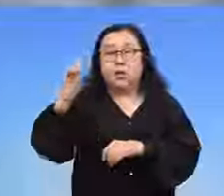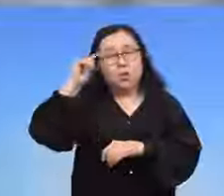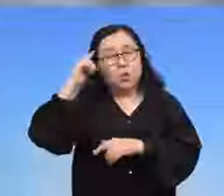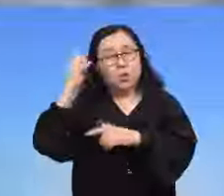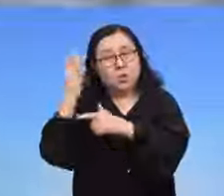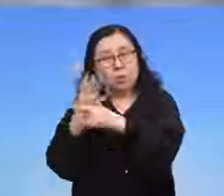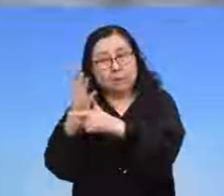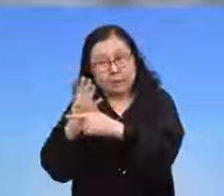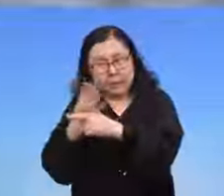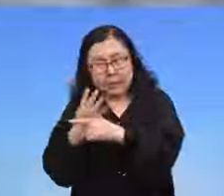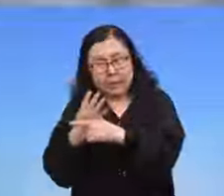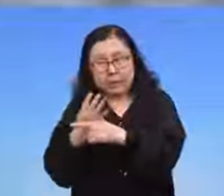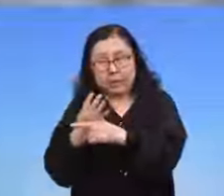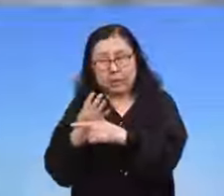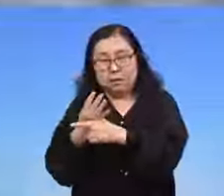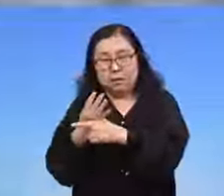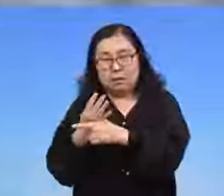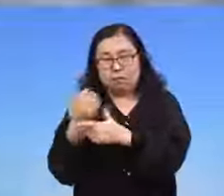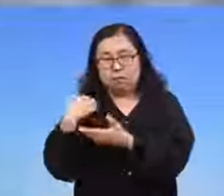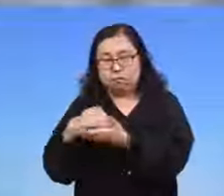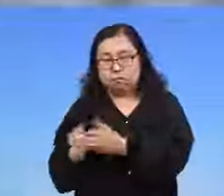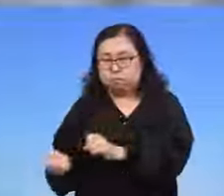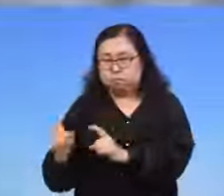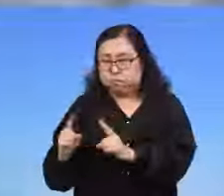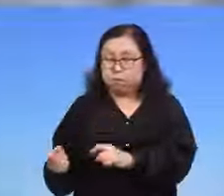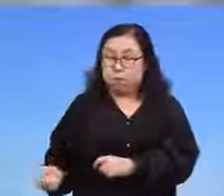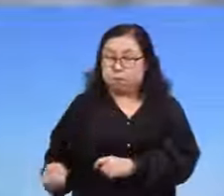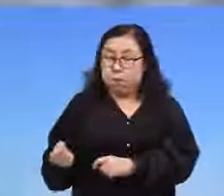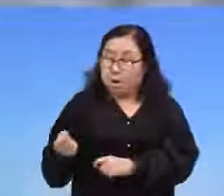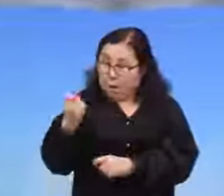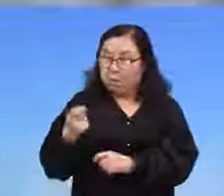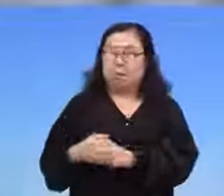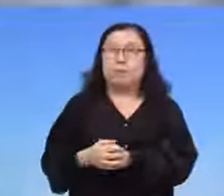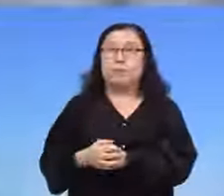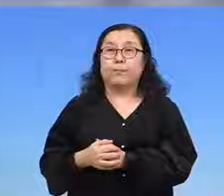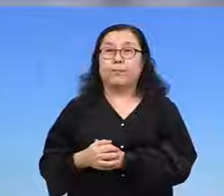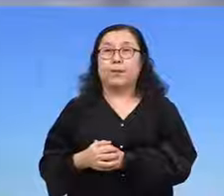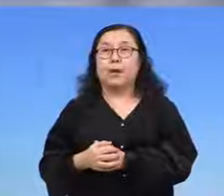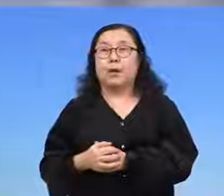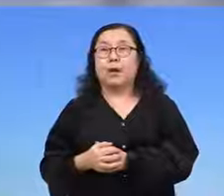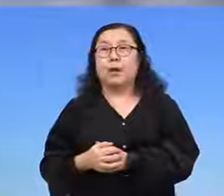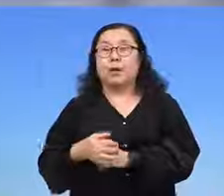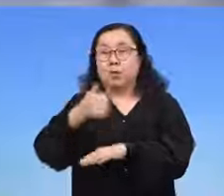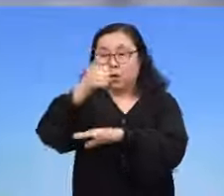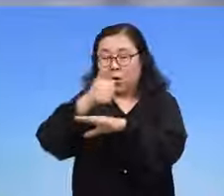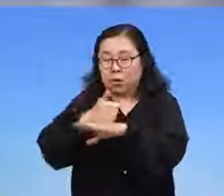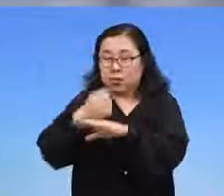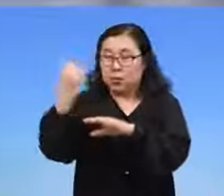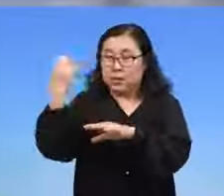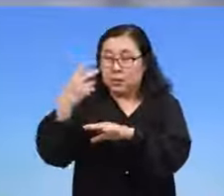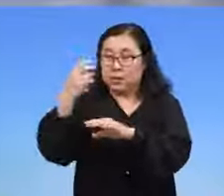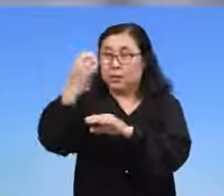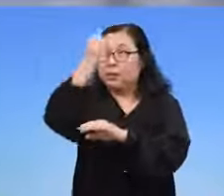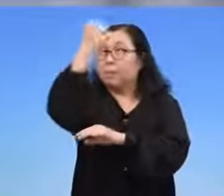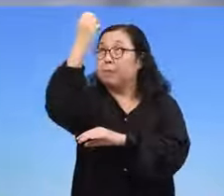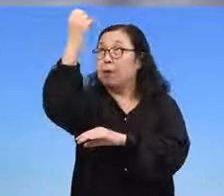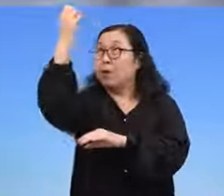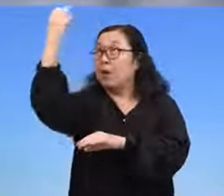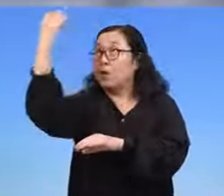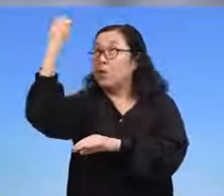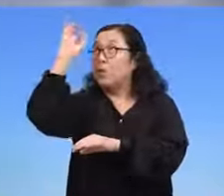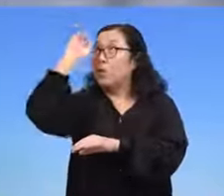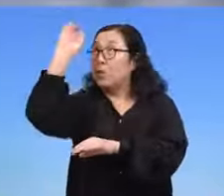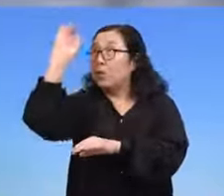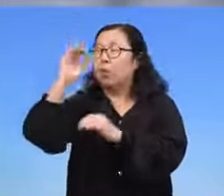회복이 되더라는 거예요. 금방 원래의 자리로 돌아오더라는 겁니다. 성경에 보면은 결국은 동방박사들은 다시 그